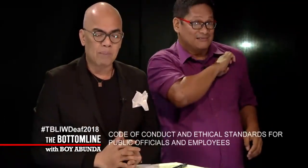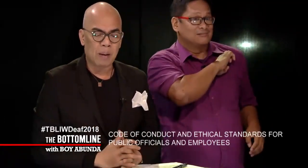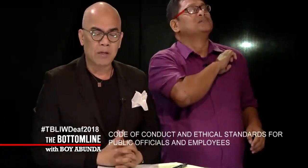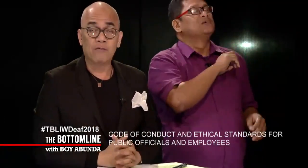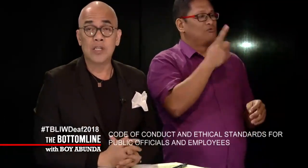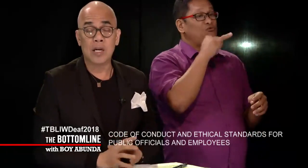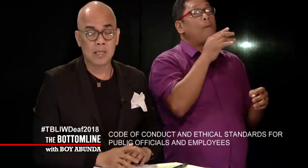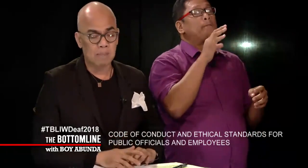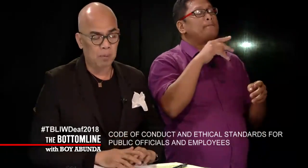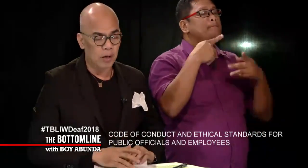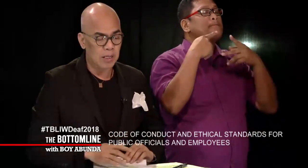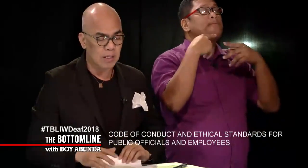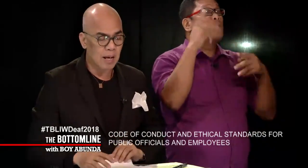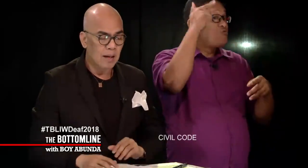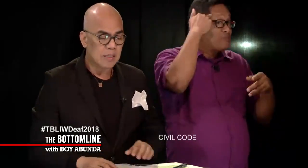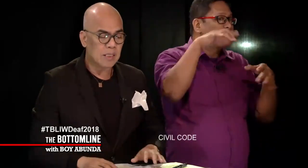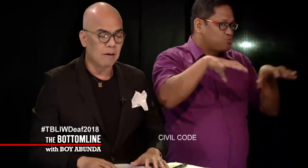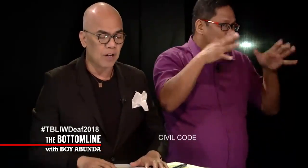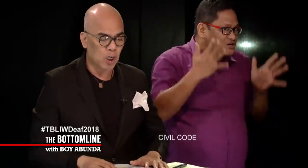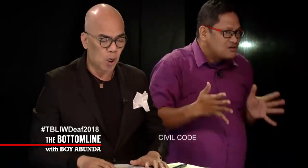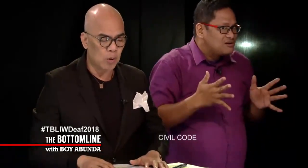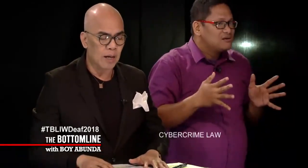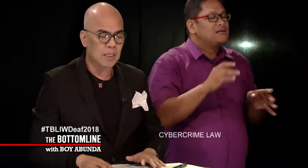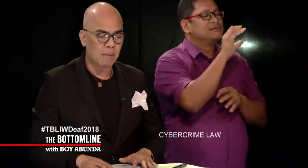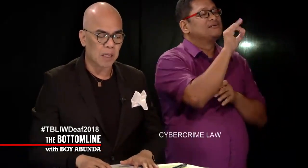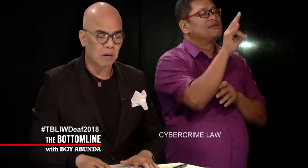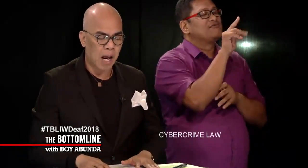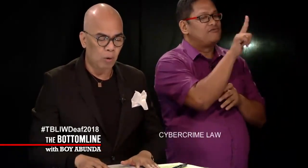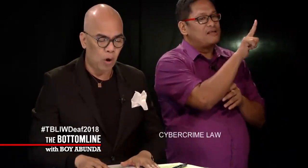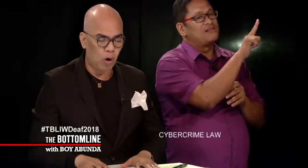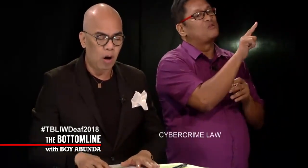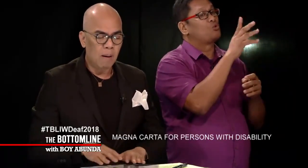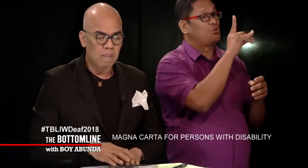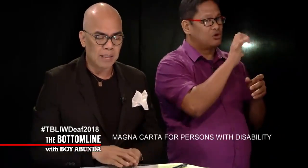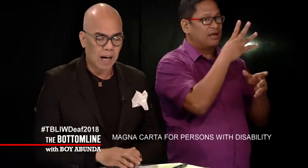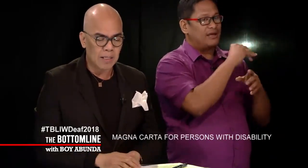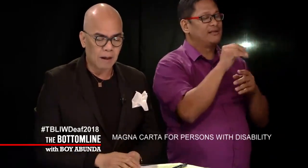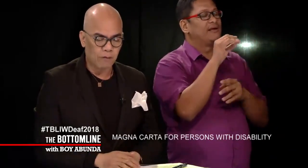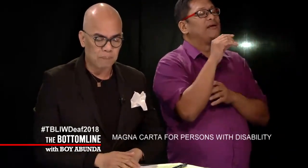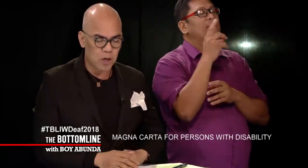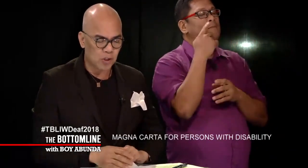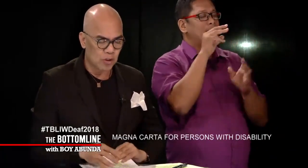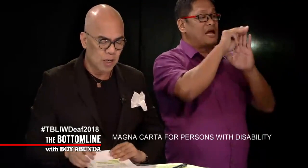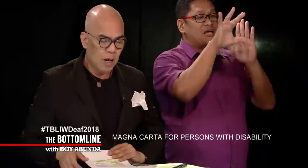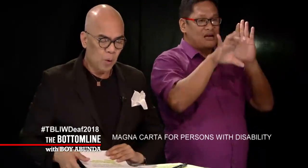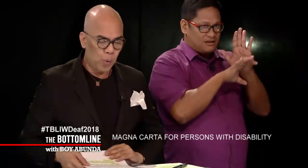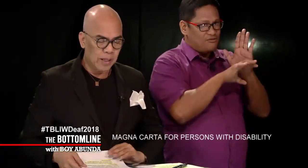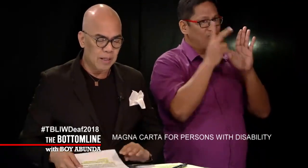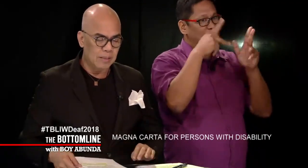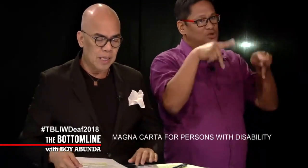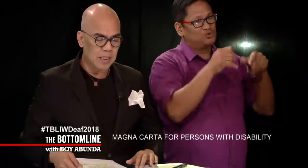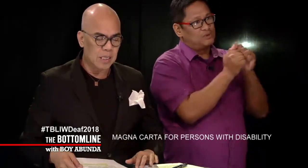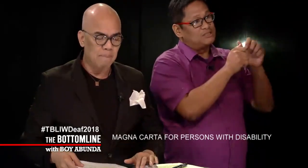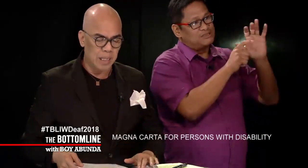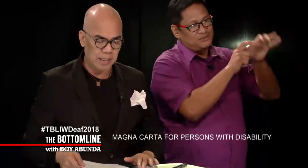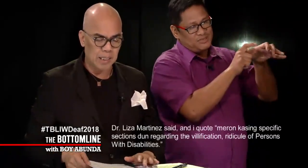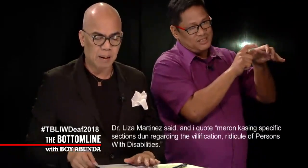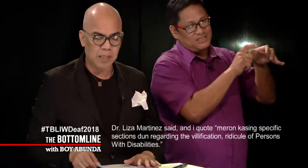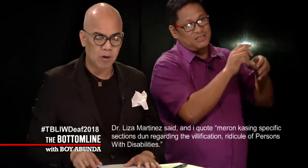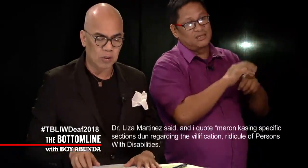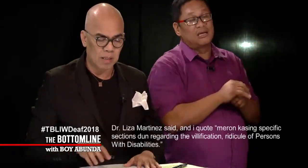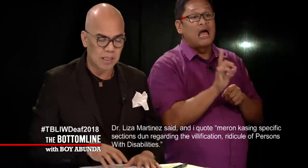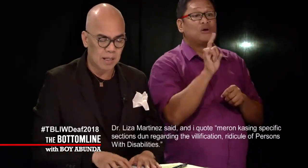for Public Officials and Employees, Civil Code, Cybercrime Law, Magna Carta for Persons with